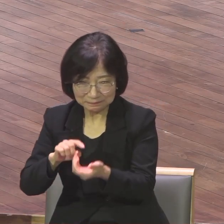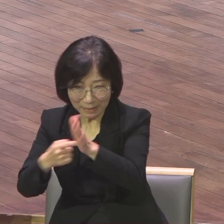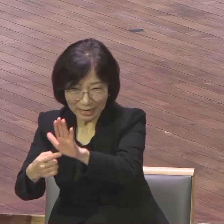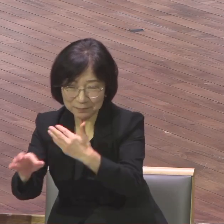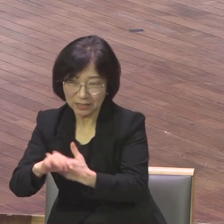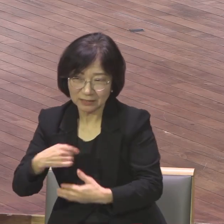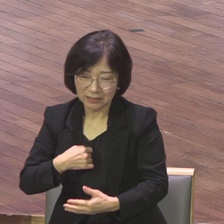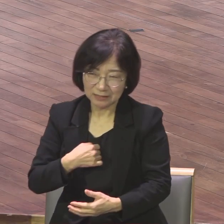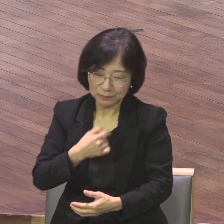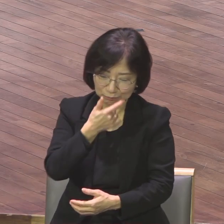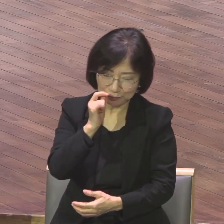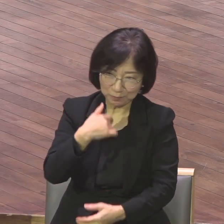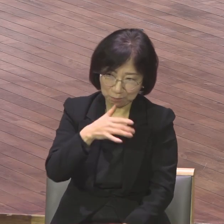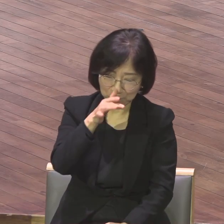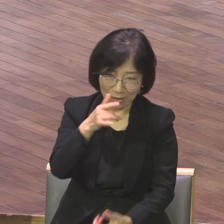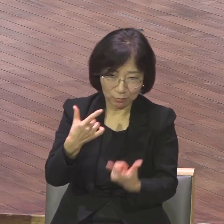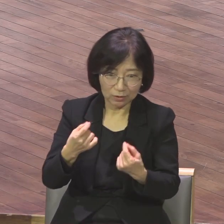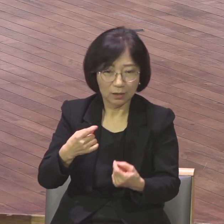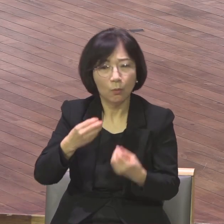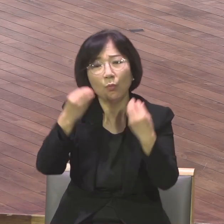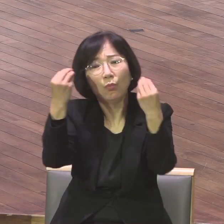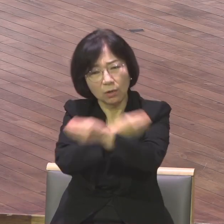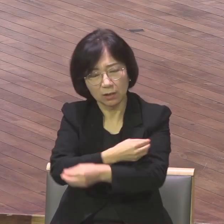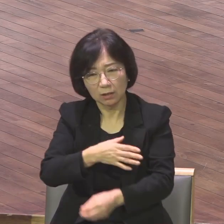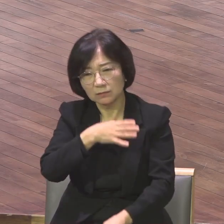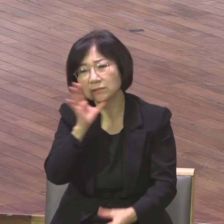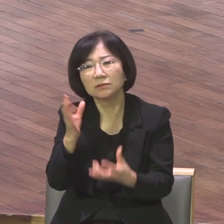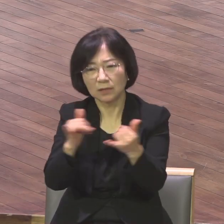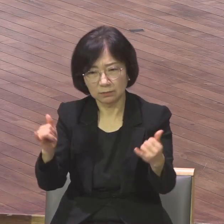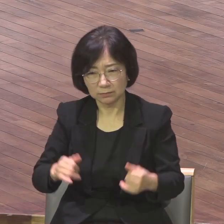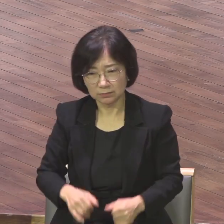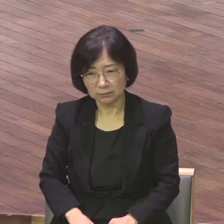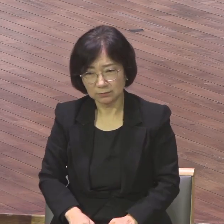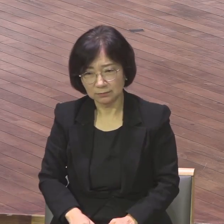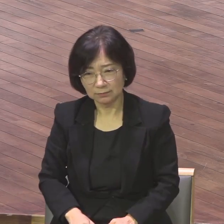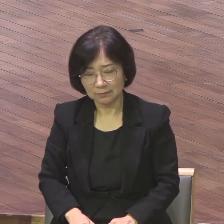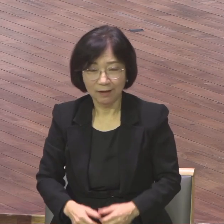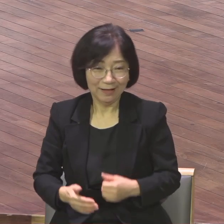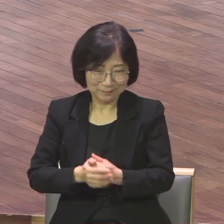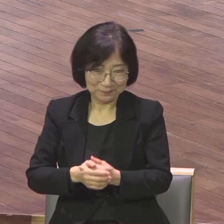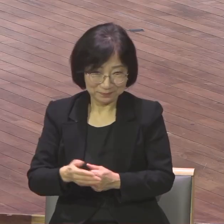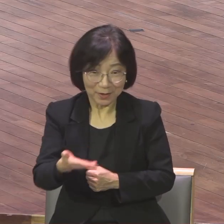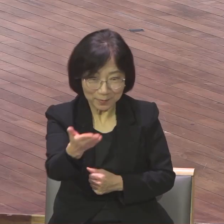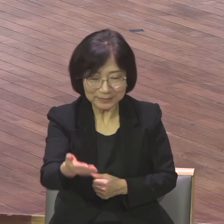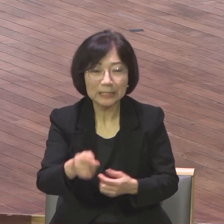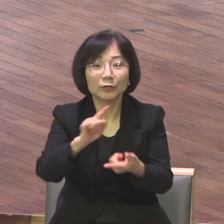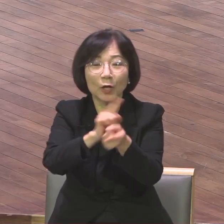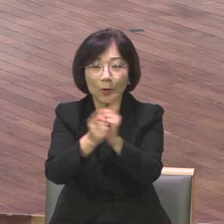성도 간에도 그래야 돼. 성도 간에도 사랑합니다. 한번 해보세요. 사랑합니다.